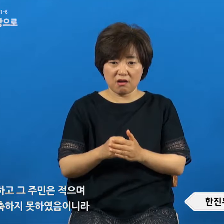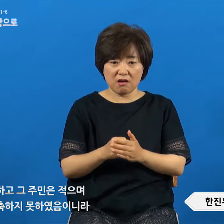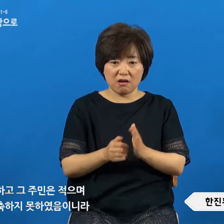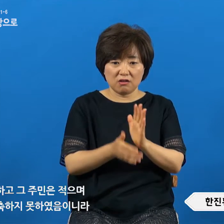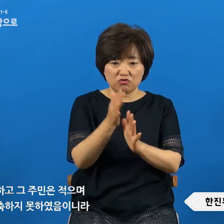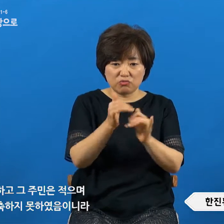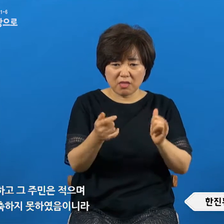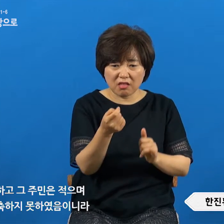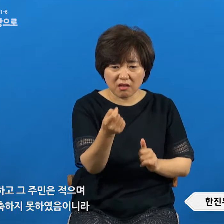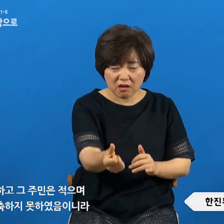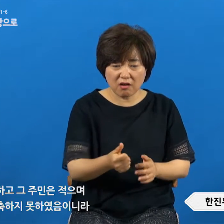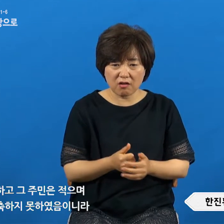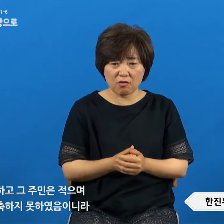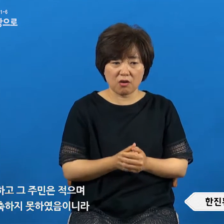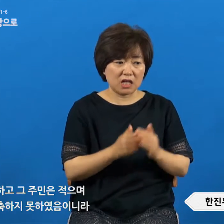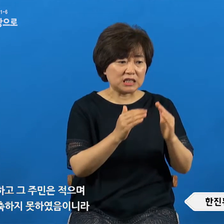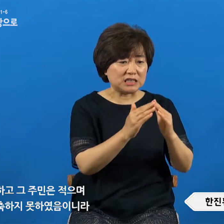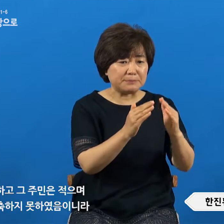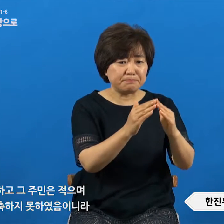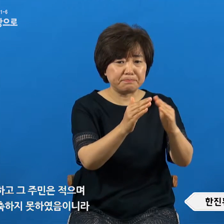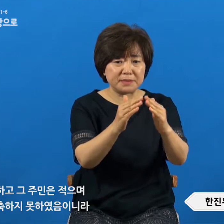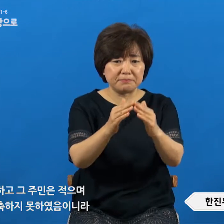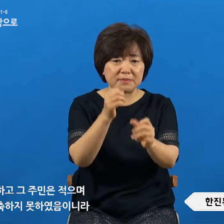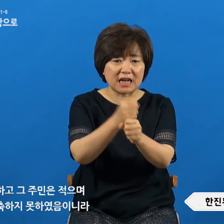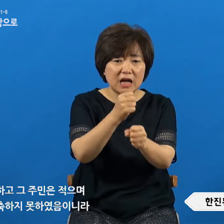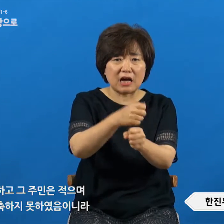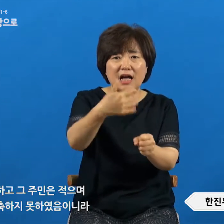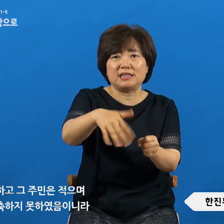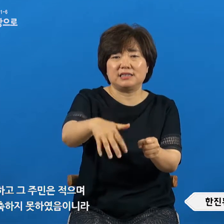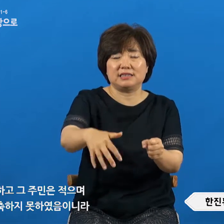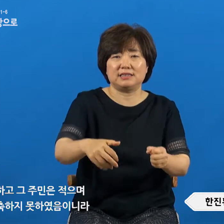가옥은 미처 건축하지 못하였음이니라.